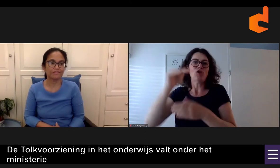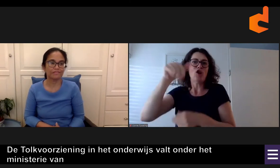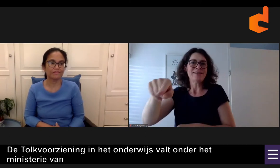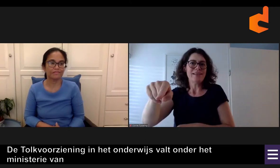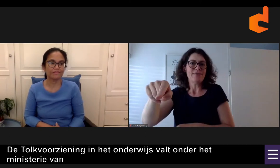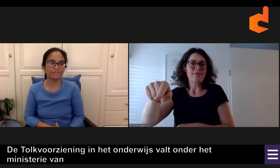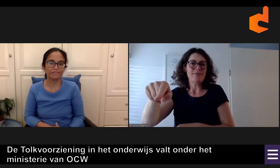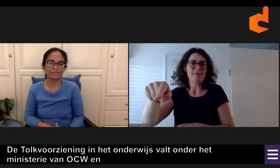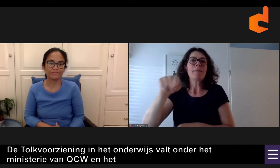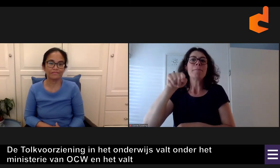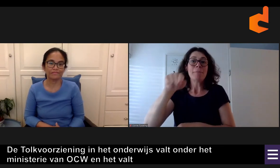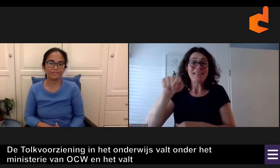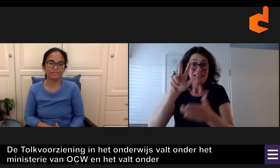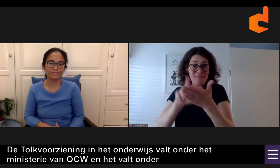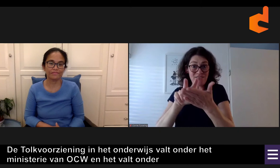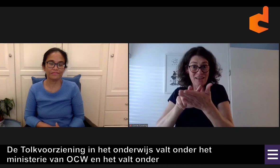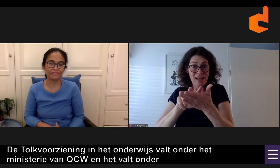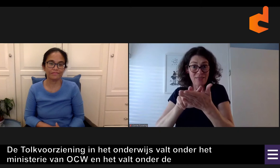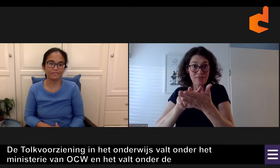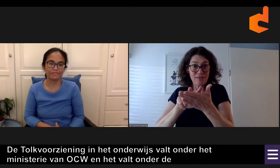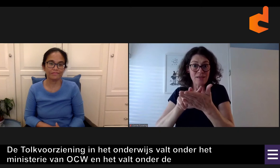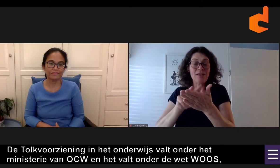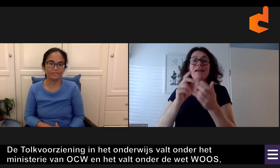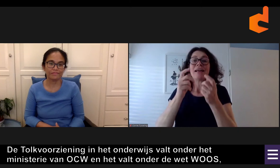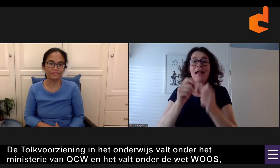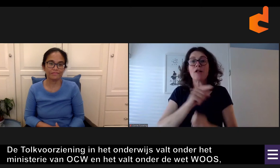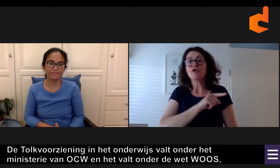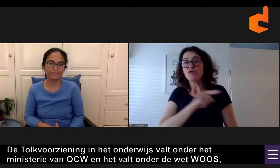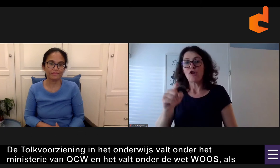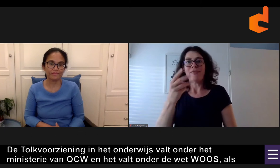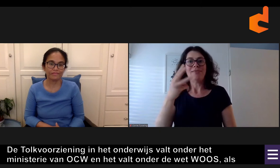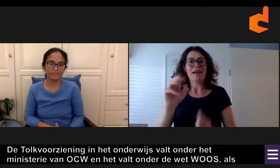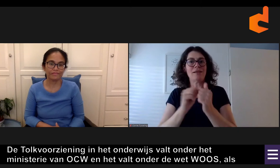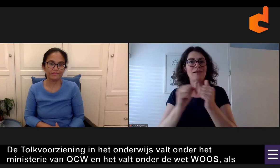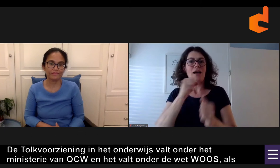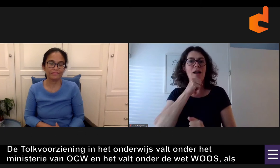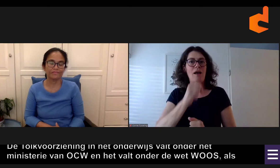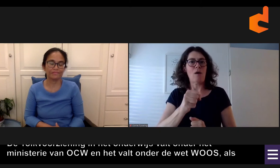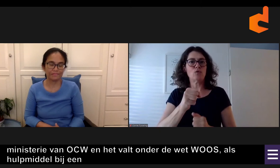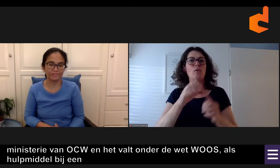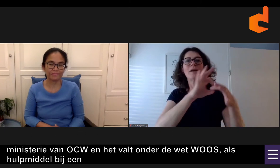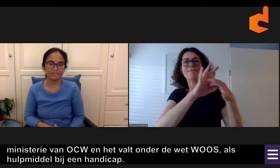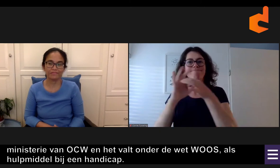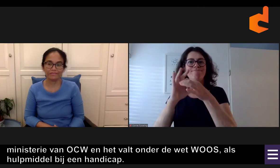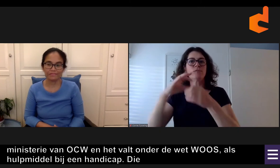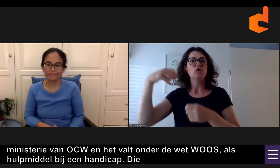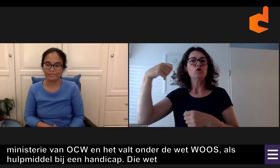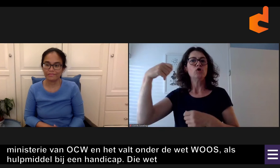hulpmiddel bij een handicap bijvoorbeeld. Dus in die wet ja, die geldt tot mensen met, die 30